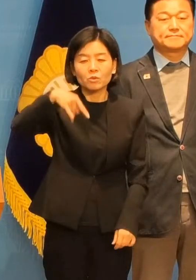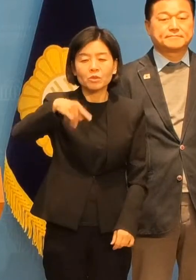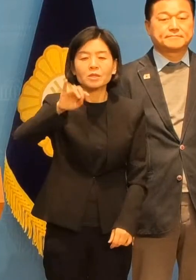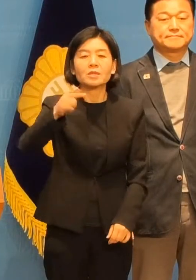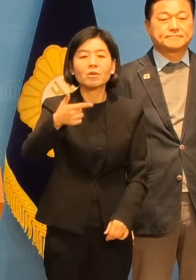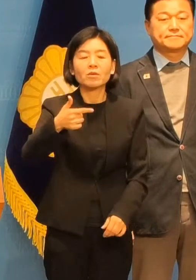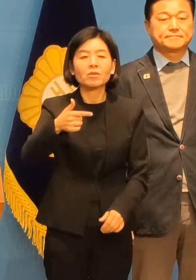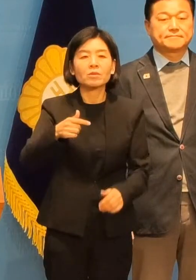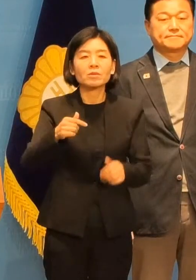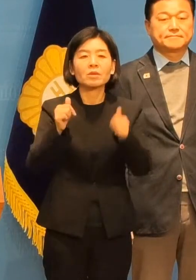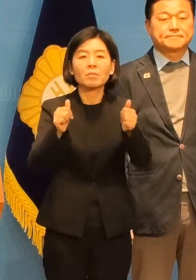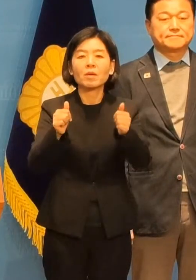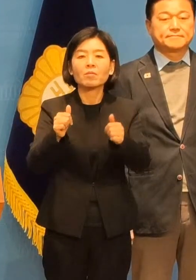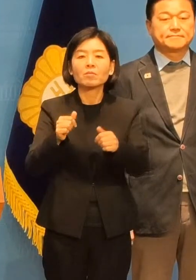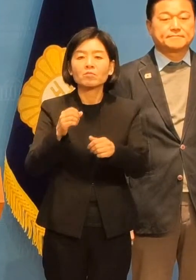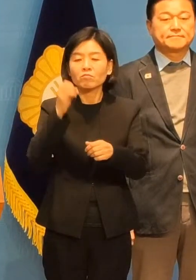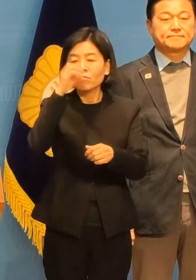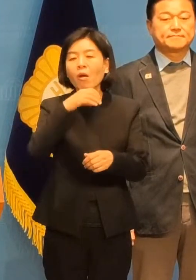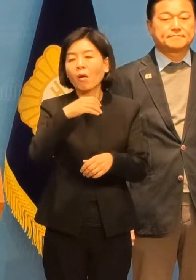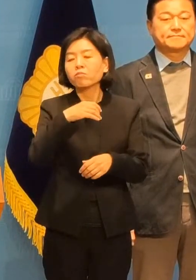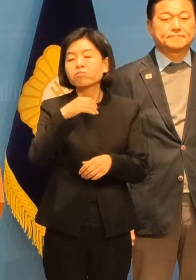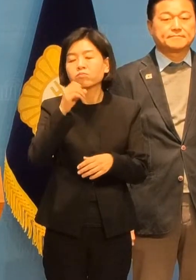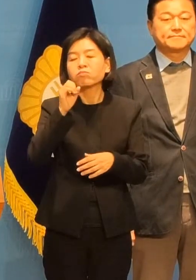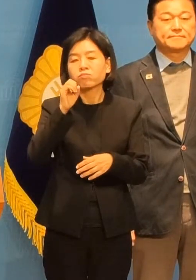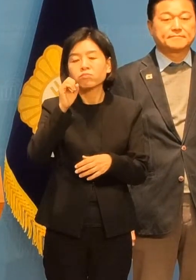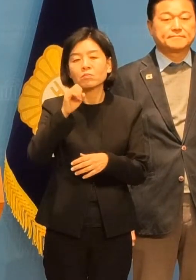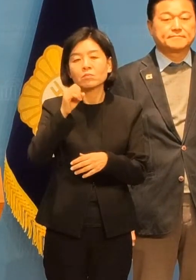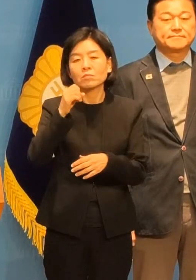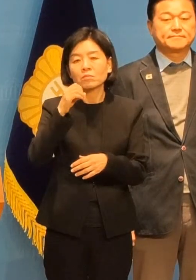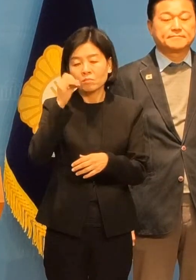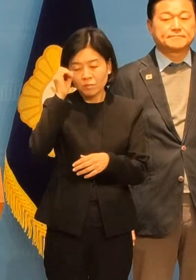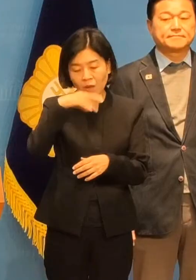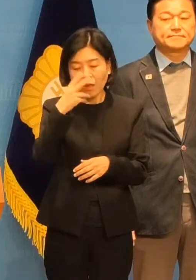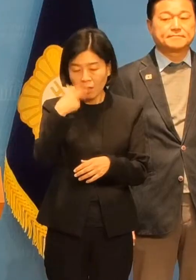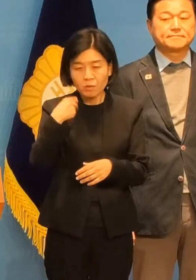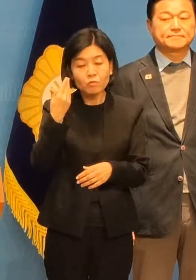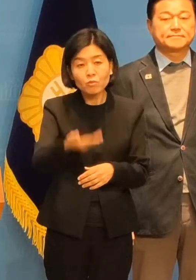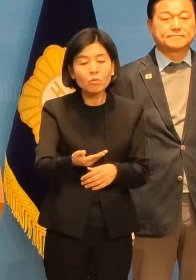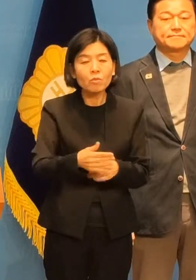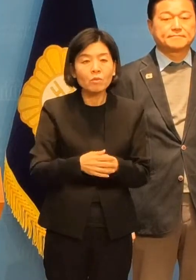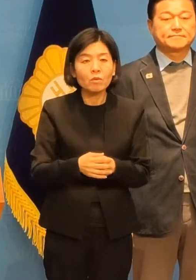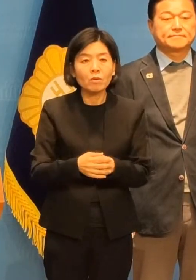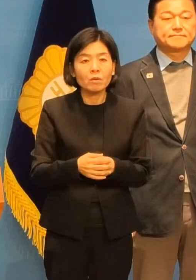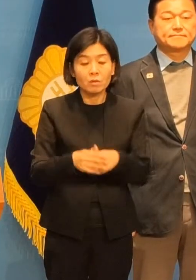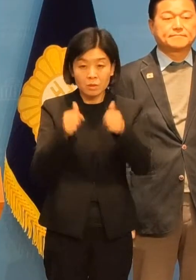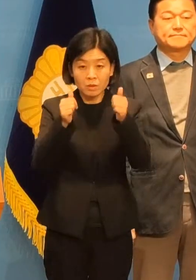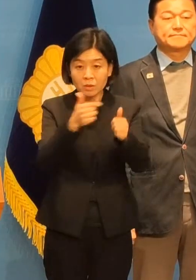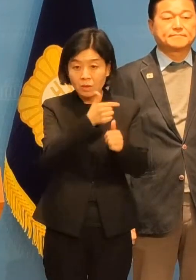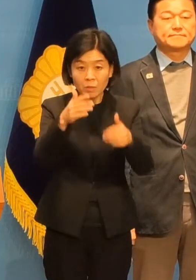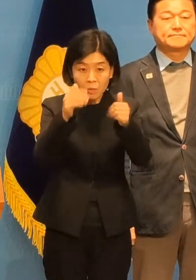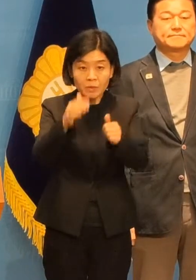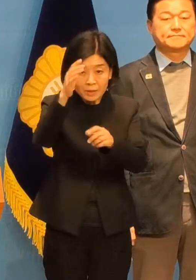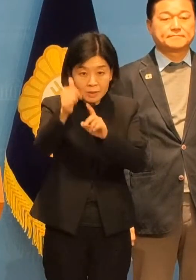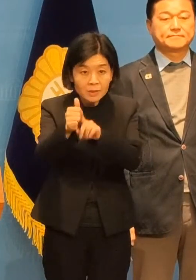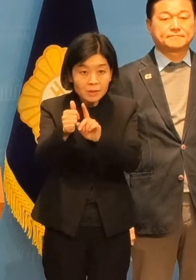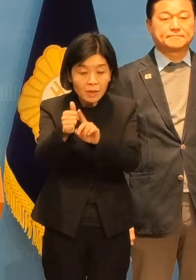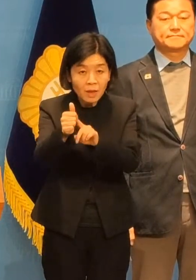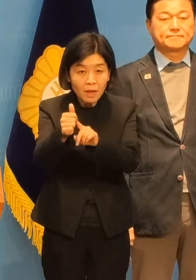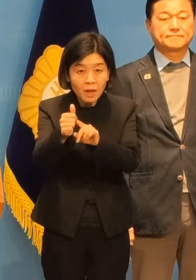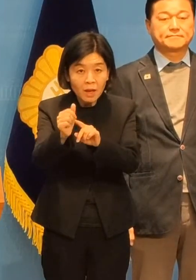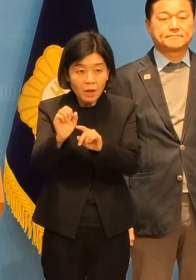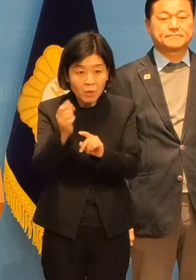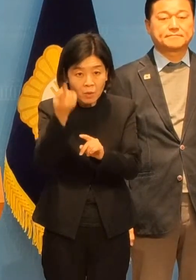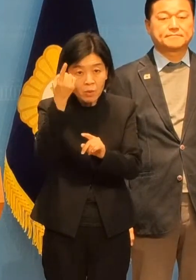사실상 방조하고 묵인해 왔습니다. 그리고 사상 초유의 대법원장에 의한